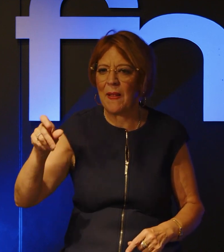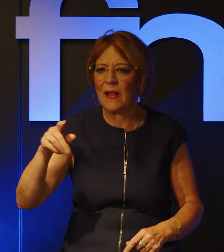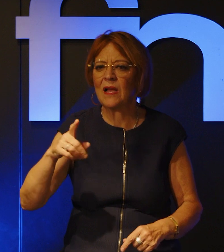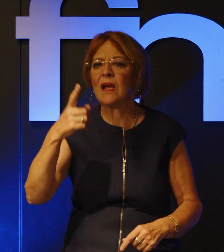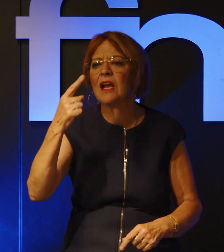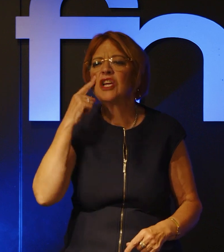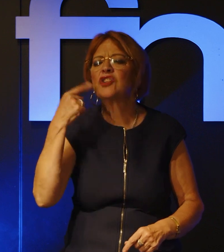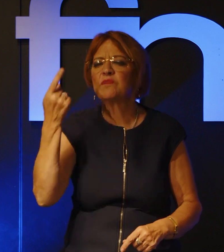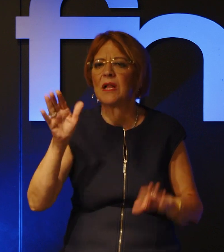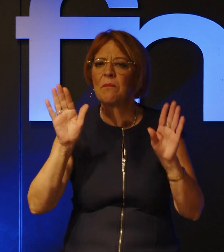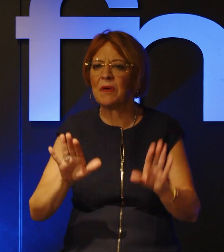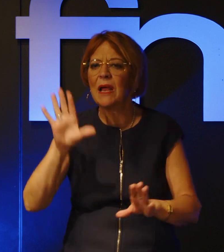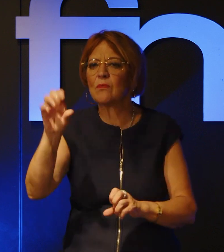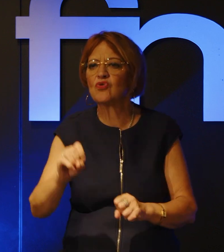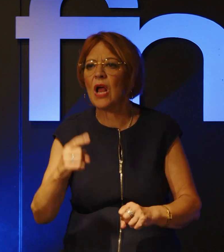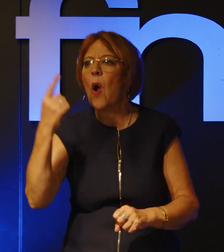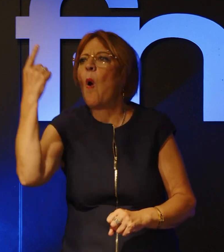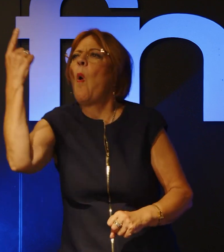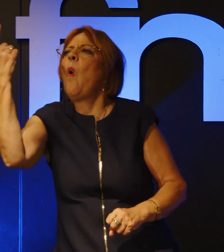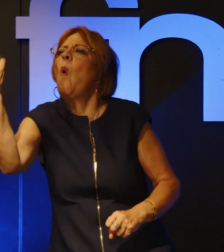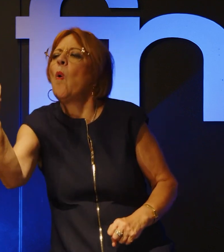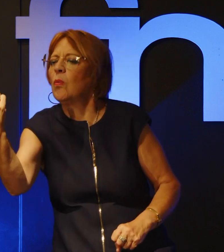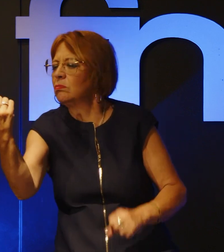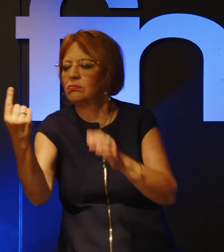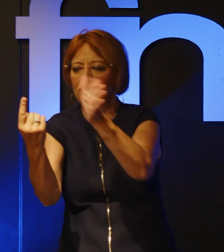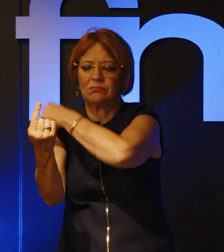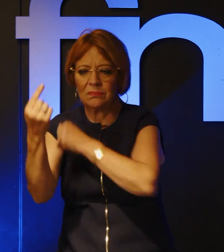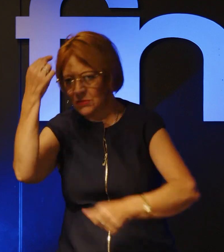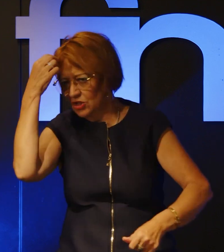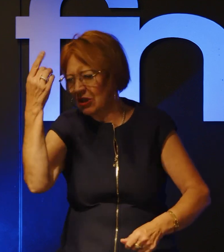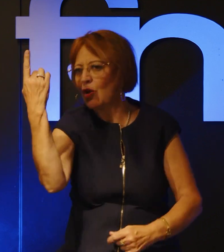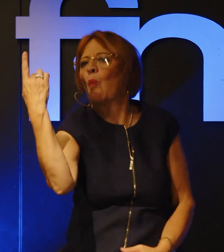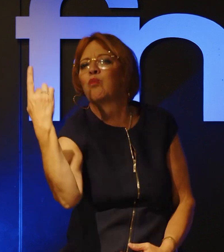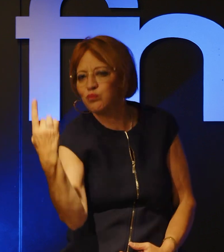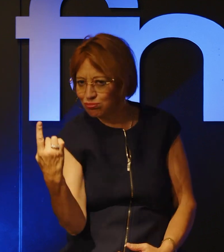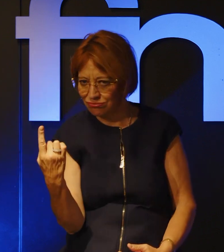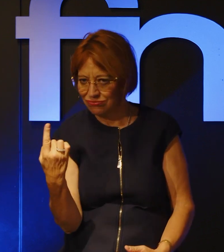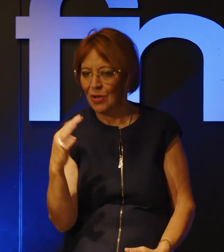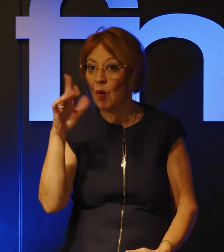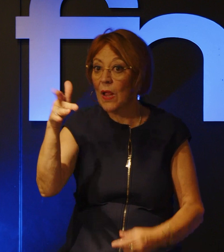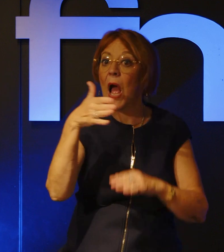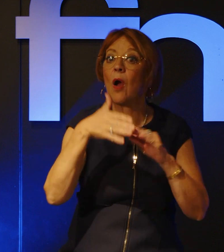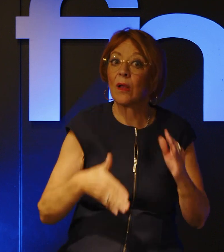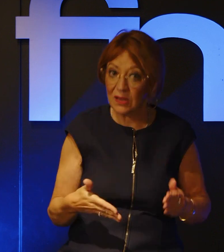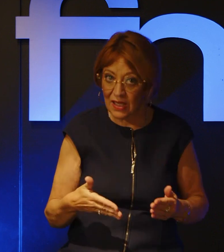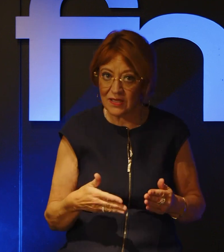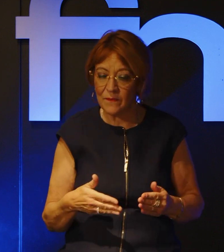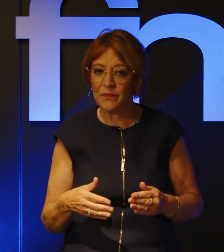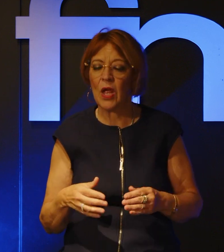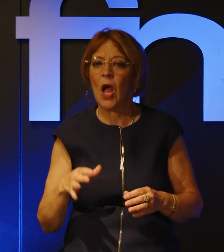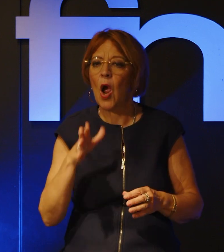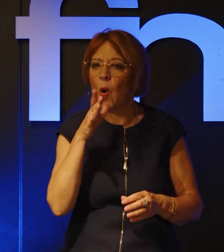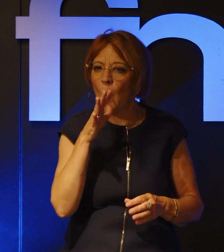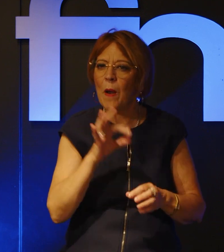nós temos que parar de ir buscar as exceções para tentar provar que a regra não existe não é e Mas mesmo quando isso acontece o tom de pele é